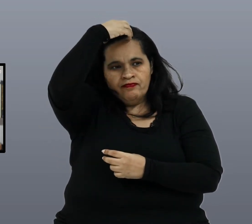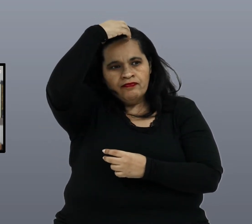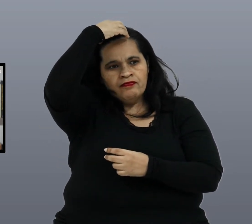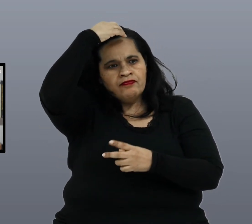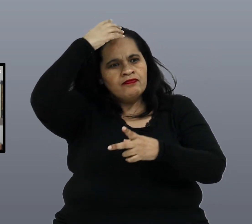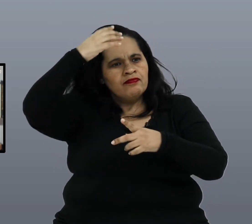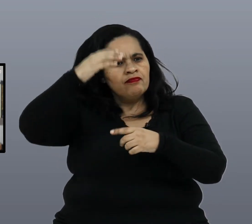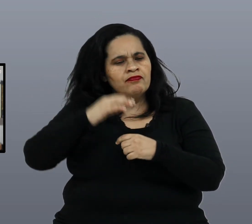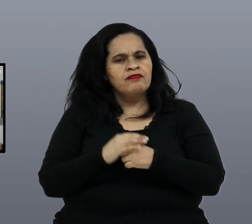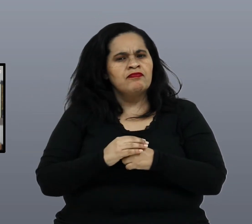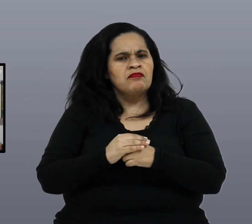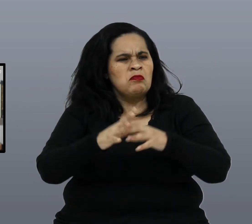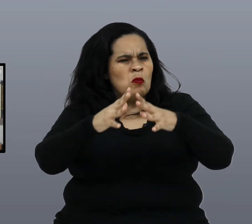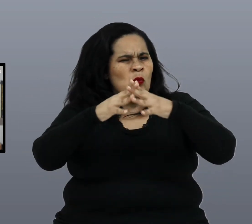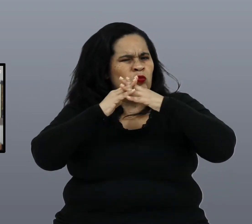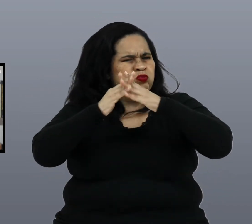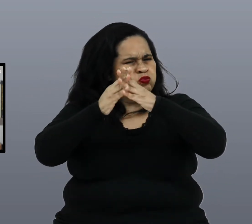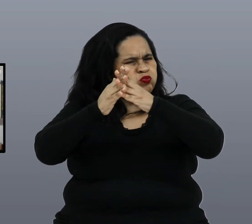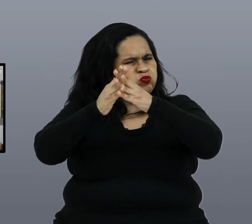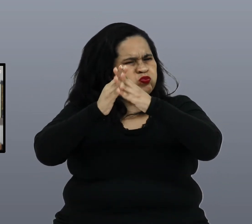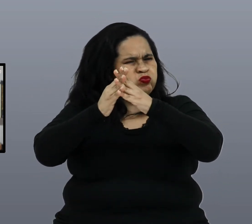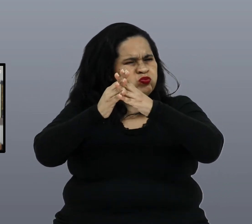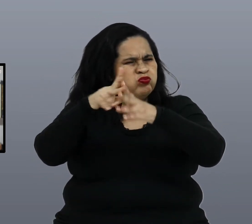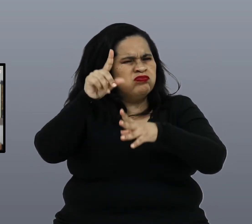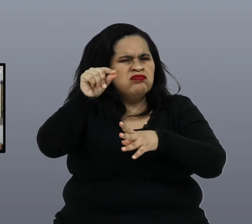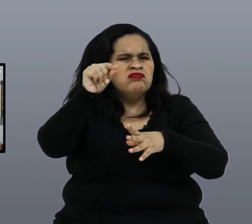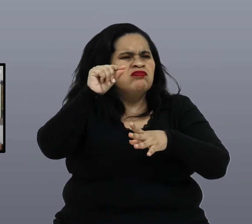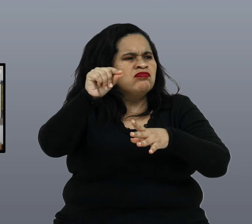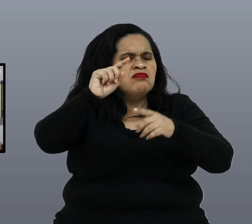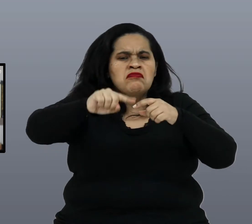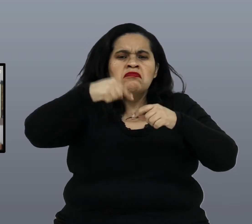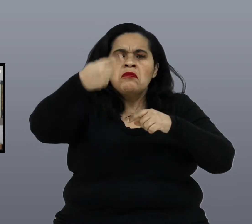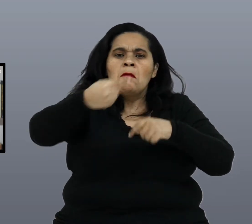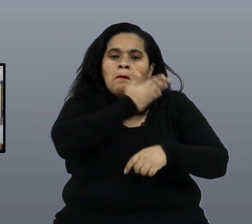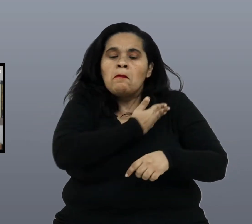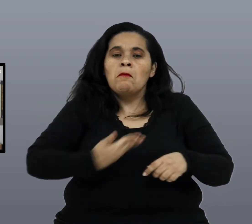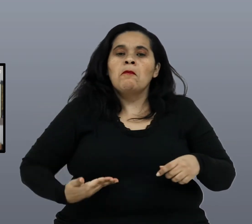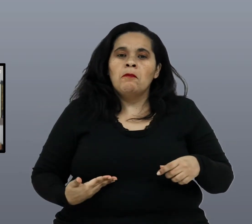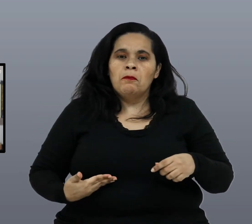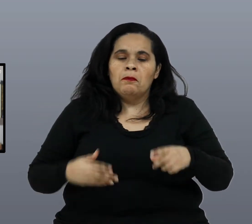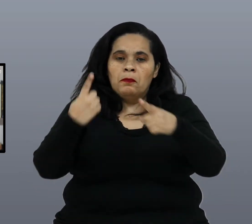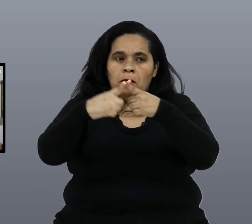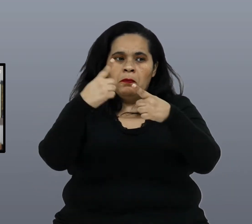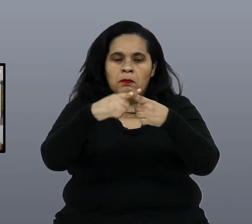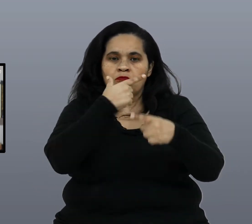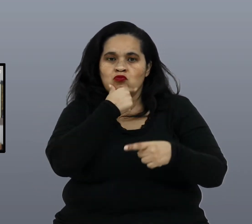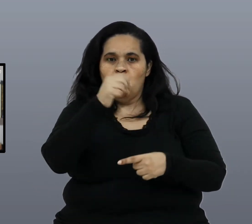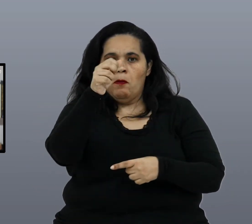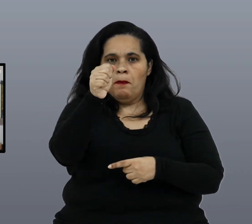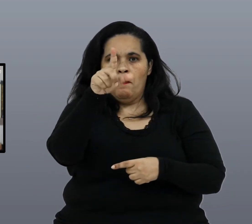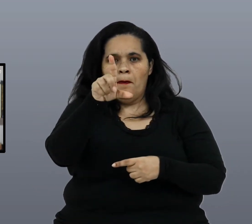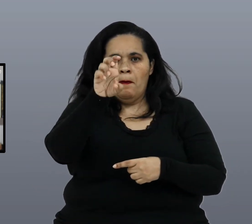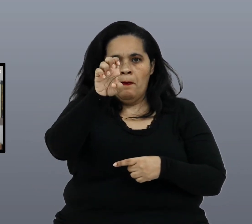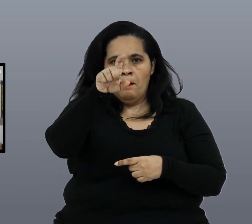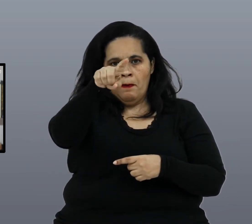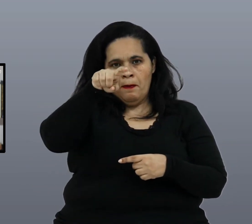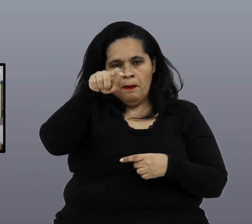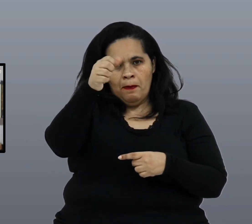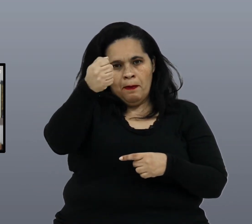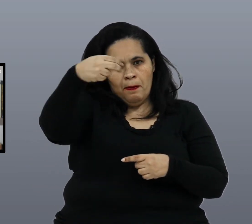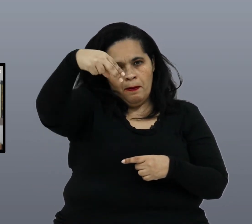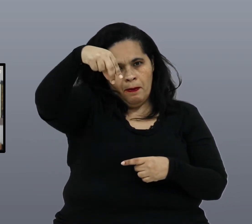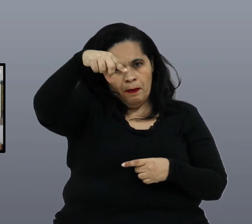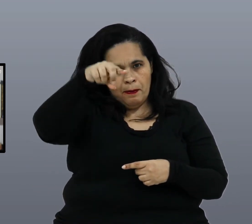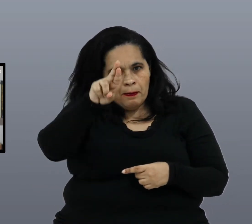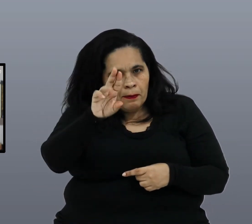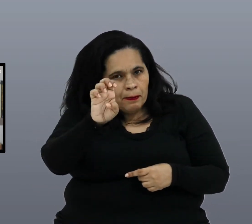se tornasse um conflito de quem seria o sucessor. Alexandre não tinha filhos, né? Não tinha herdeiros. E agora quem vai